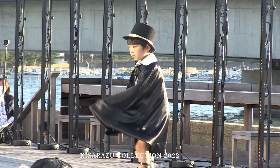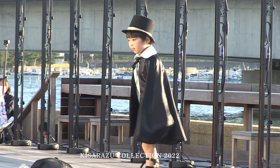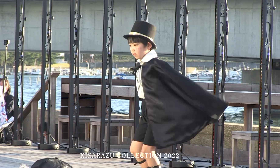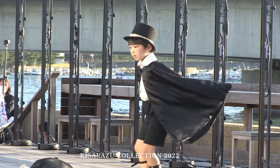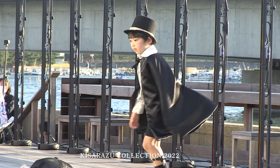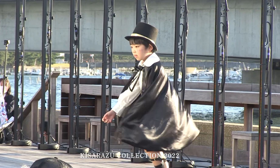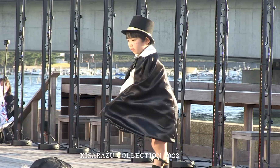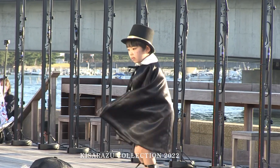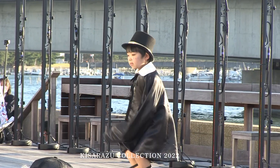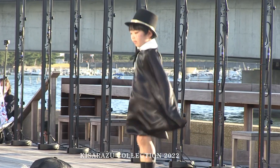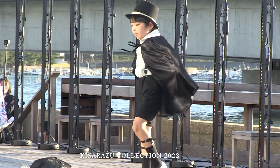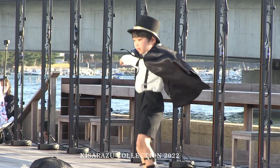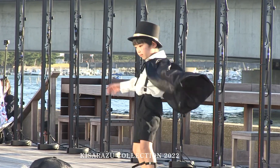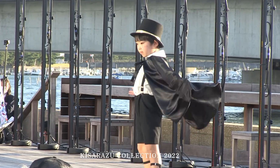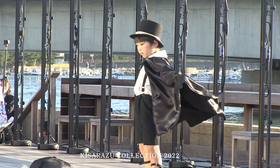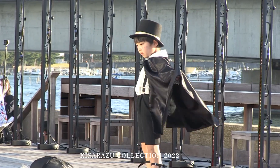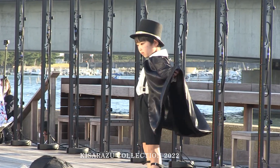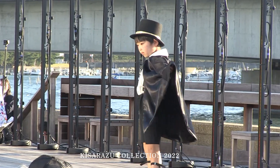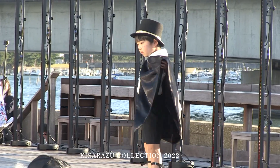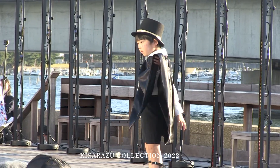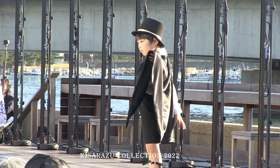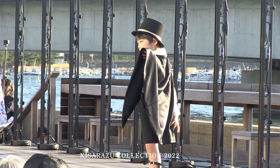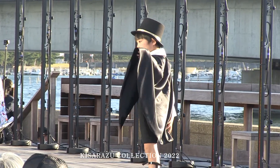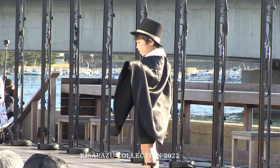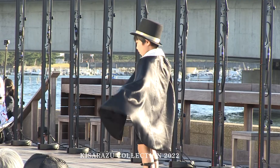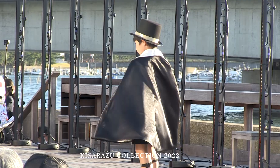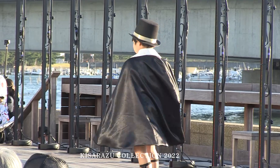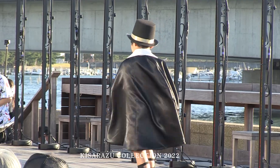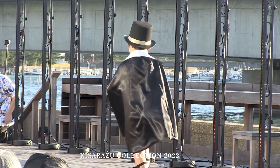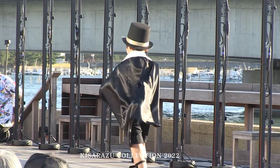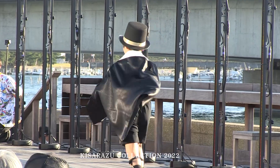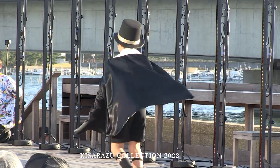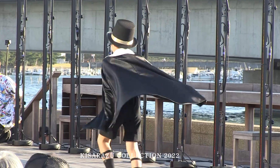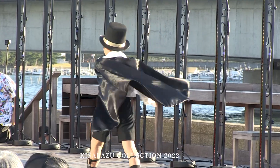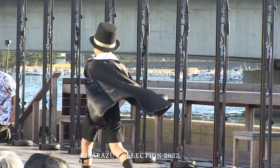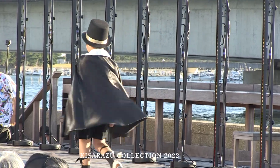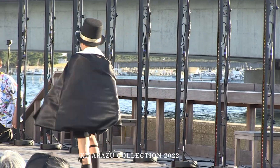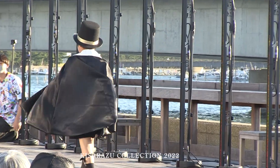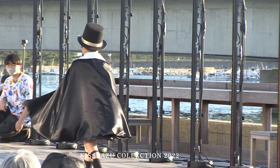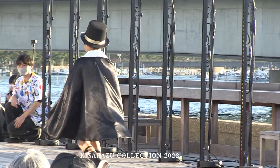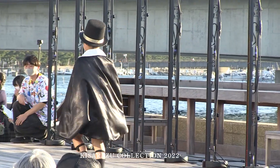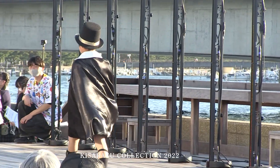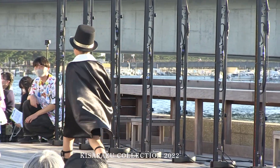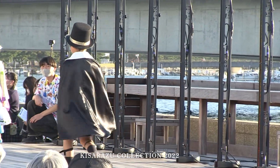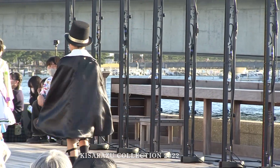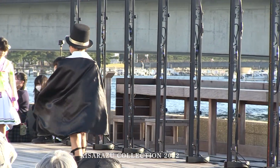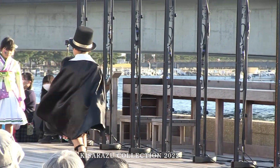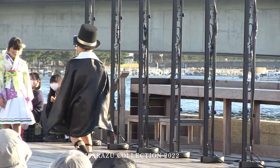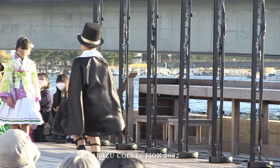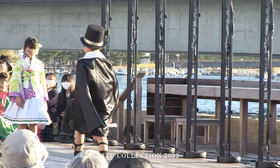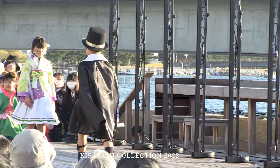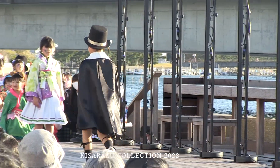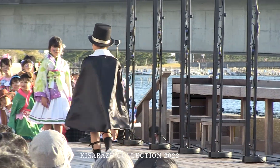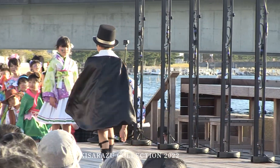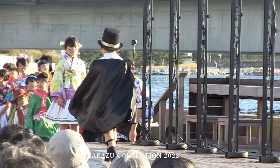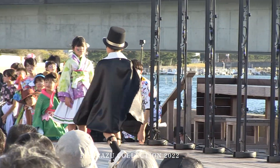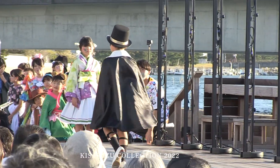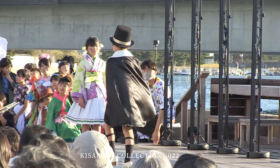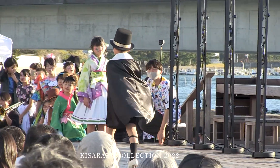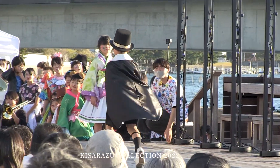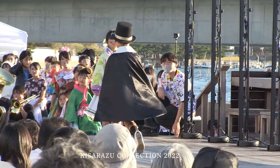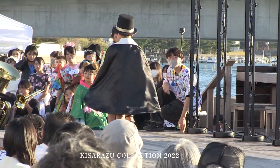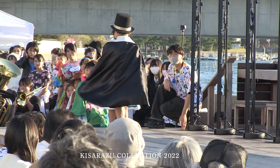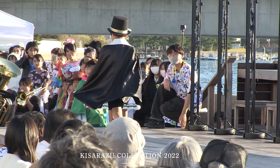たタップダンスが得意な宗太郎くん。宗太郎くんが習っているタップダンスの靴に合わ